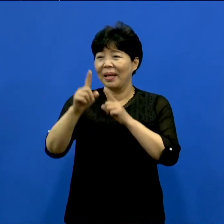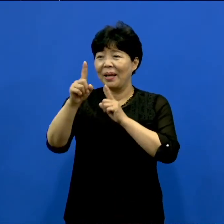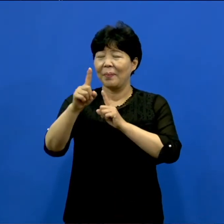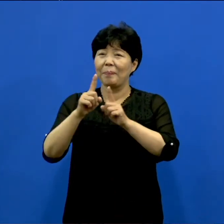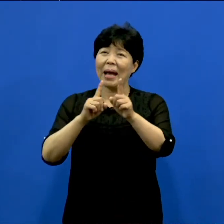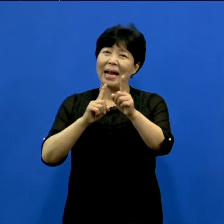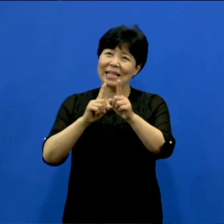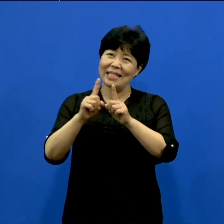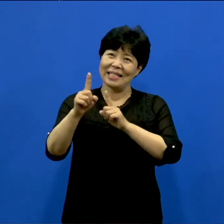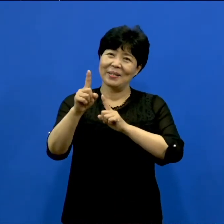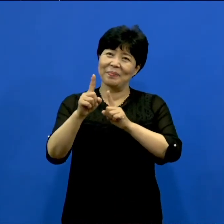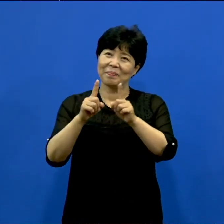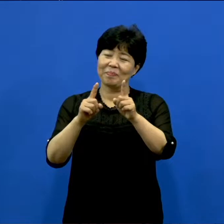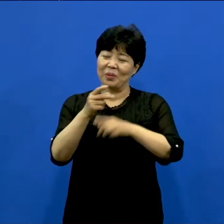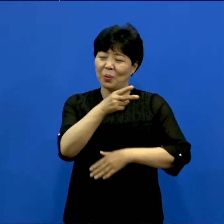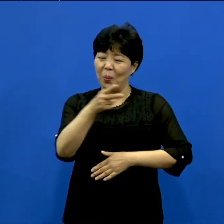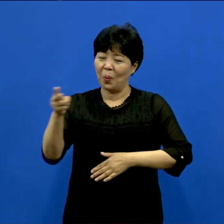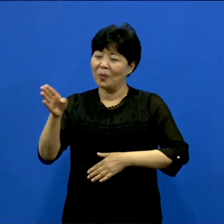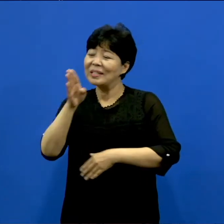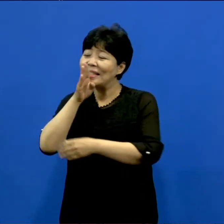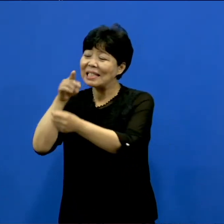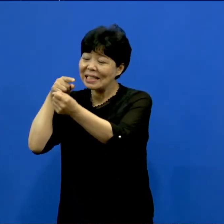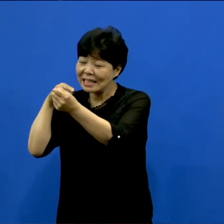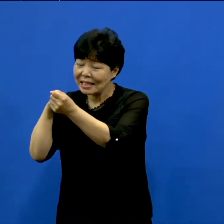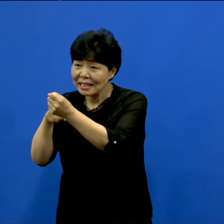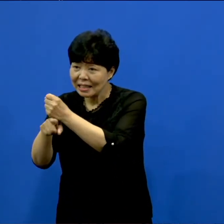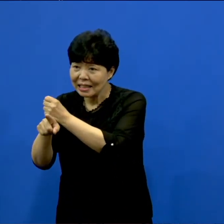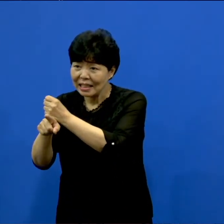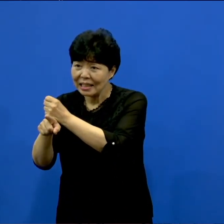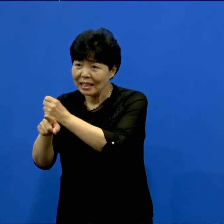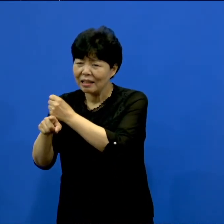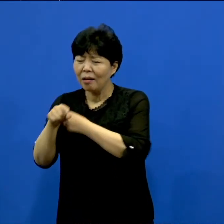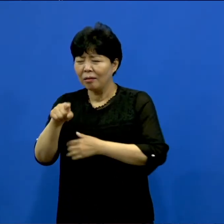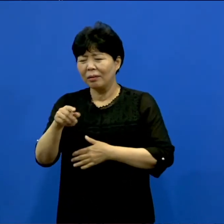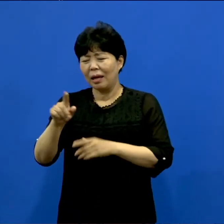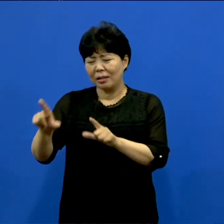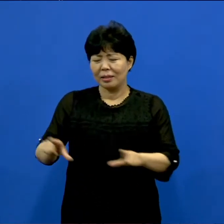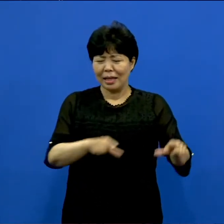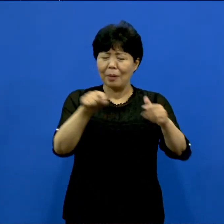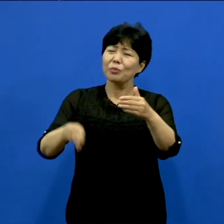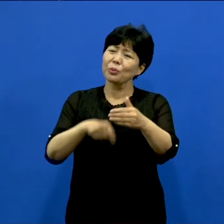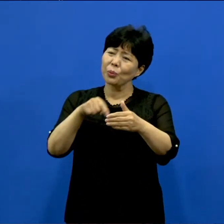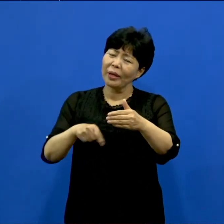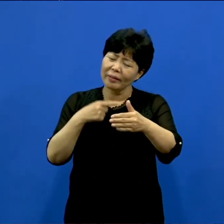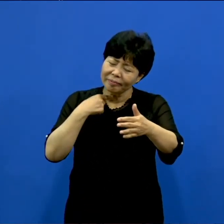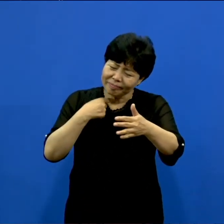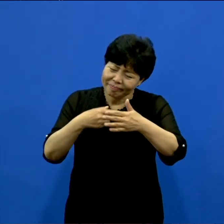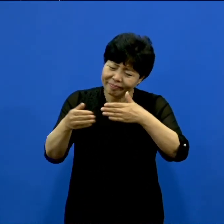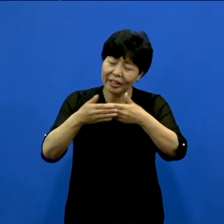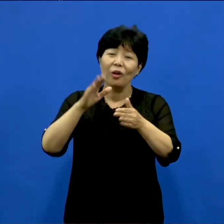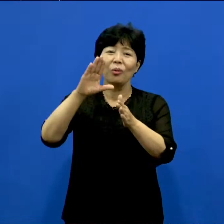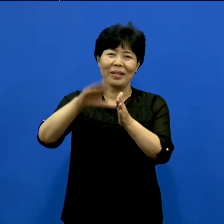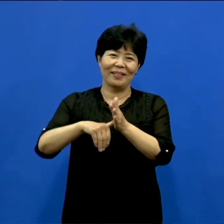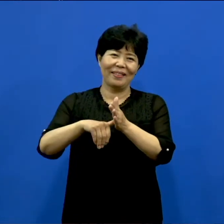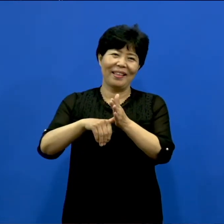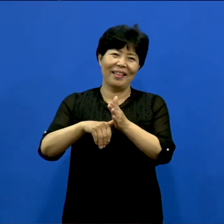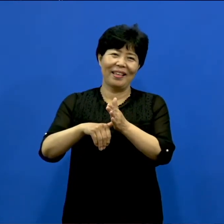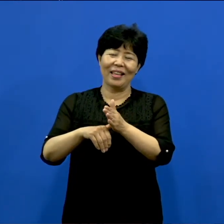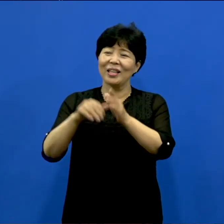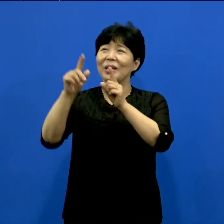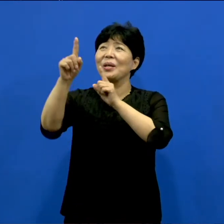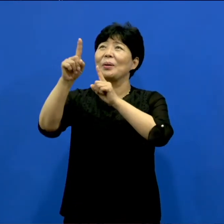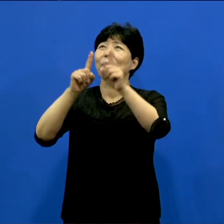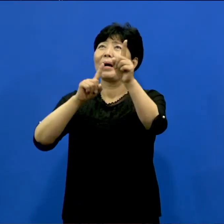그 말씀이 진리라고 하는 것을 내 온몸으로 느끼고 내 삶에서 그것이 현실로 드러나게 될 때 우리는, 여러분, 그 말씀에